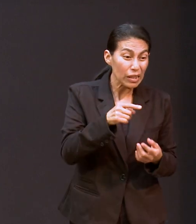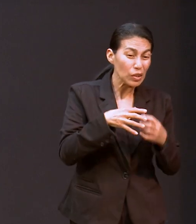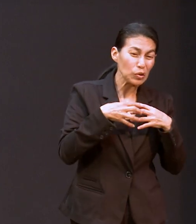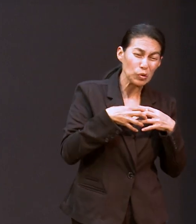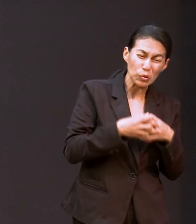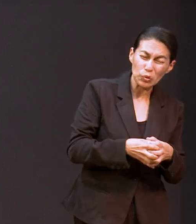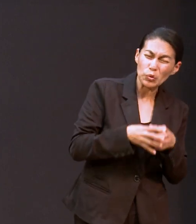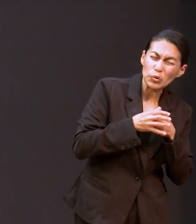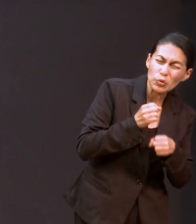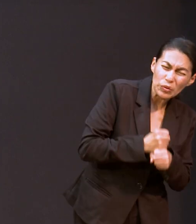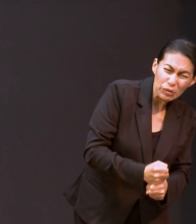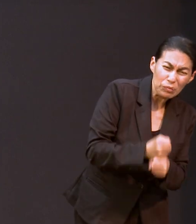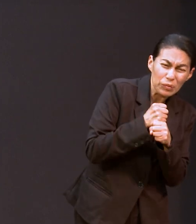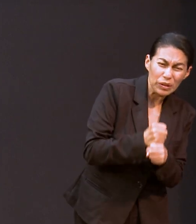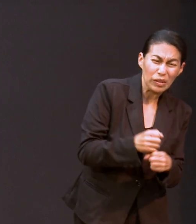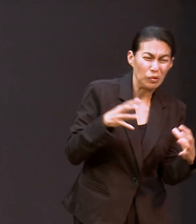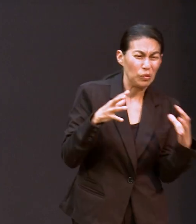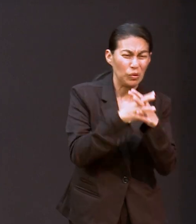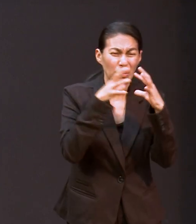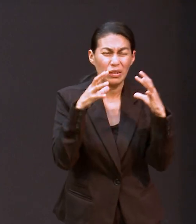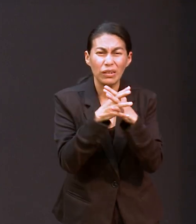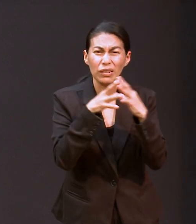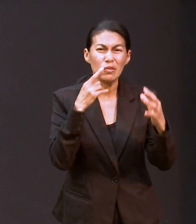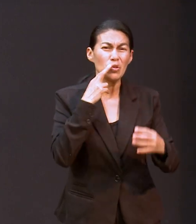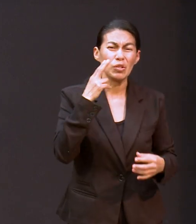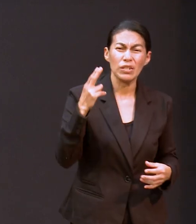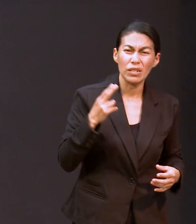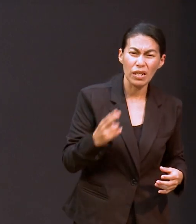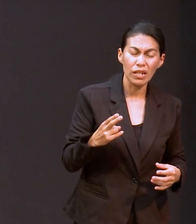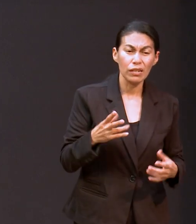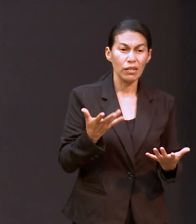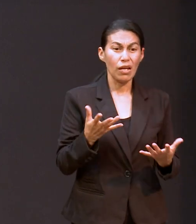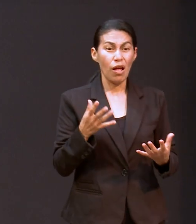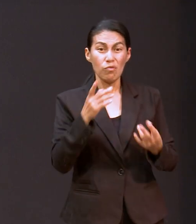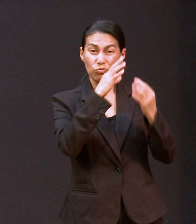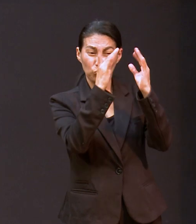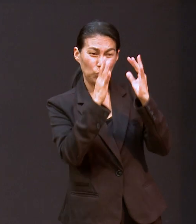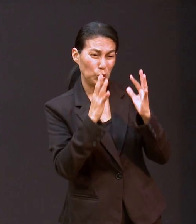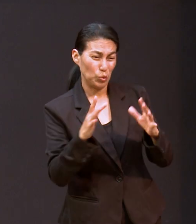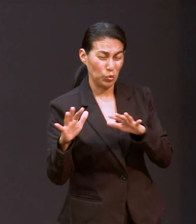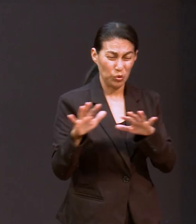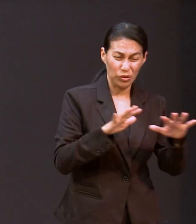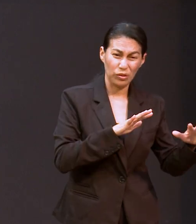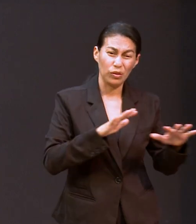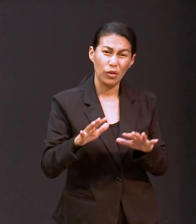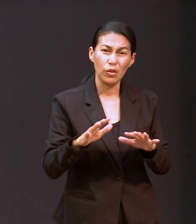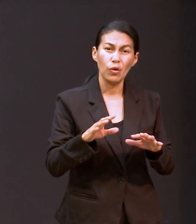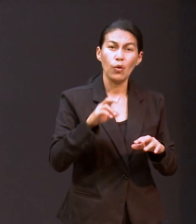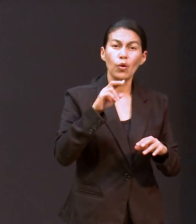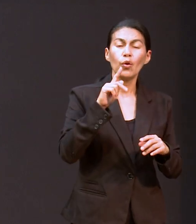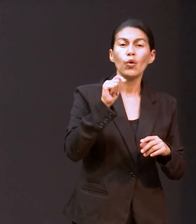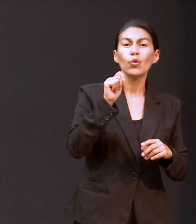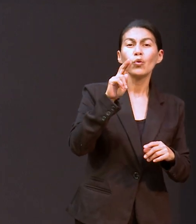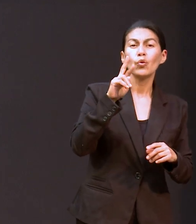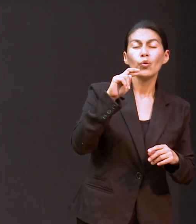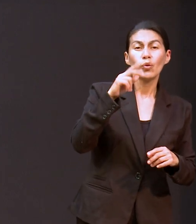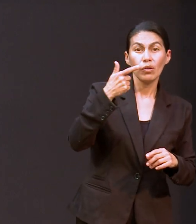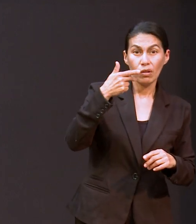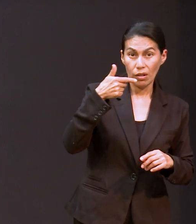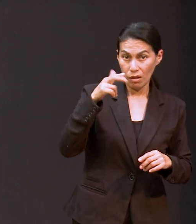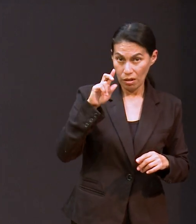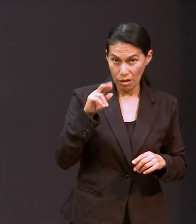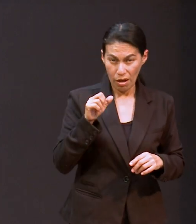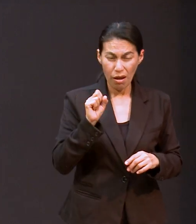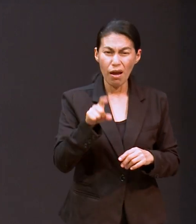Dios con esta catástrofe que está en Turquía está en sus hijos que